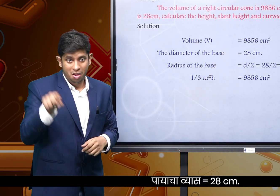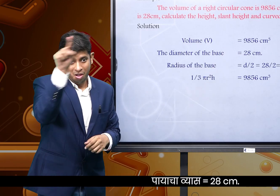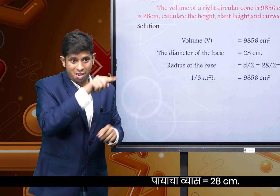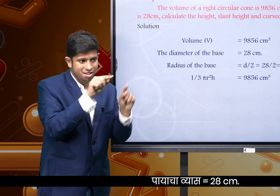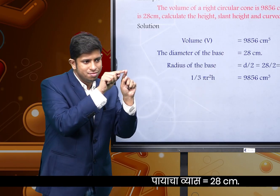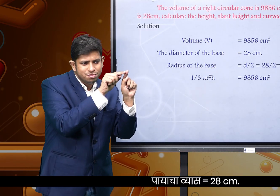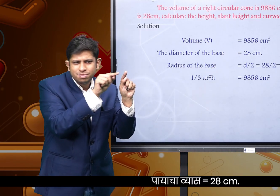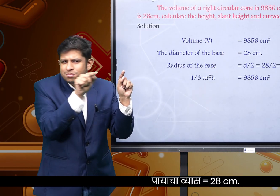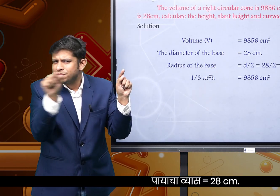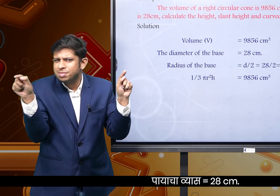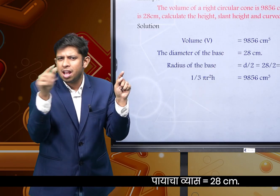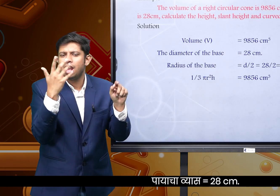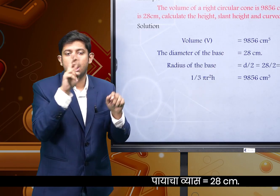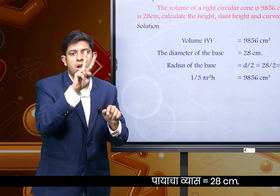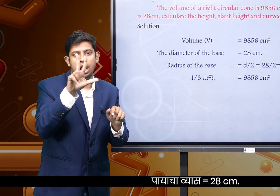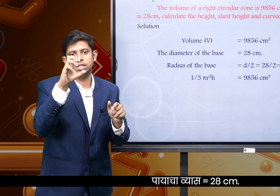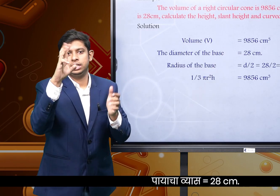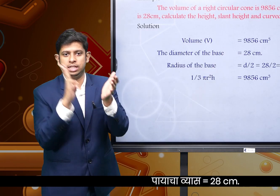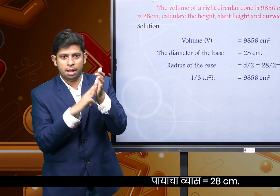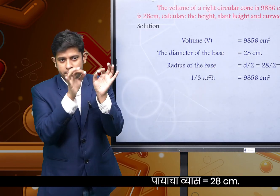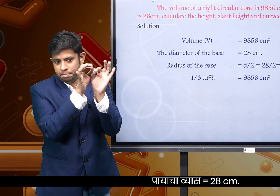पायाचा व्यास बरोबर 28 सेंटीमीटर.